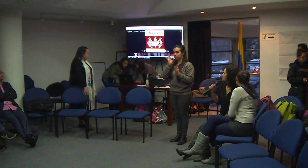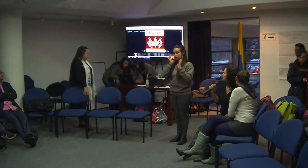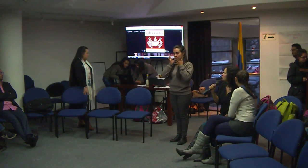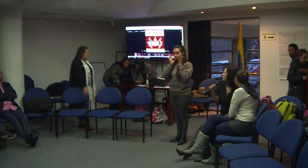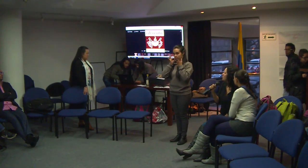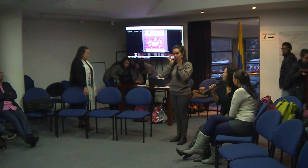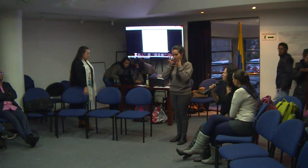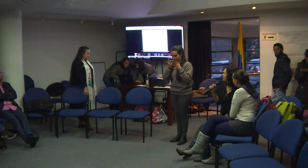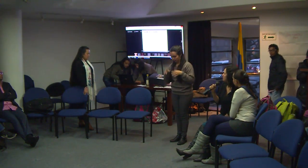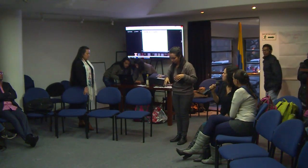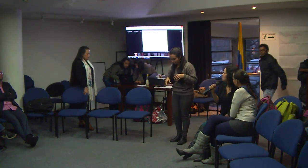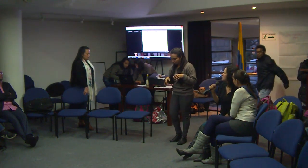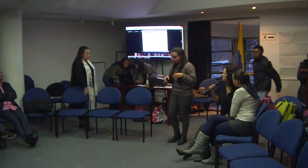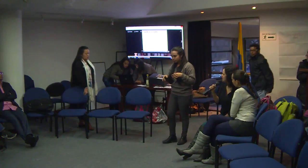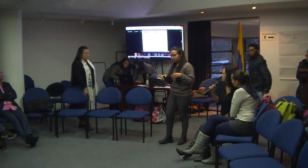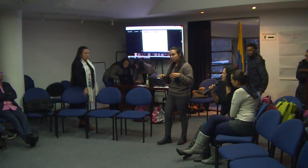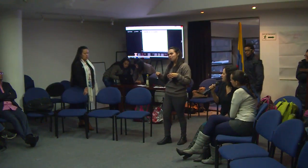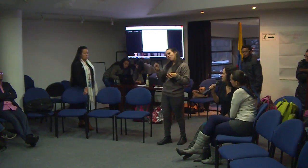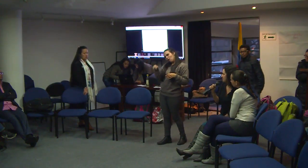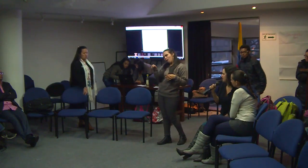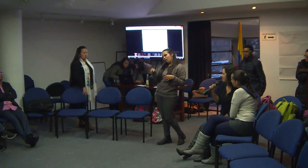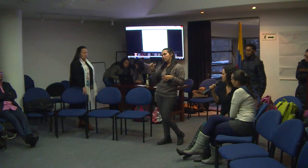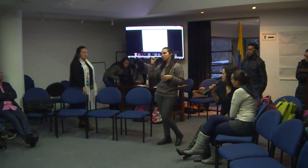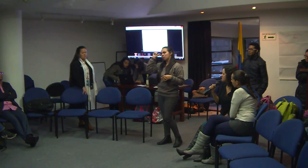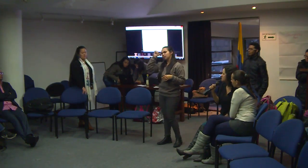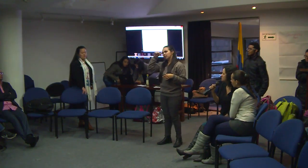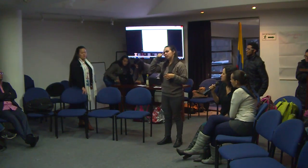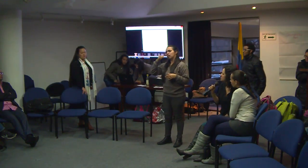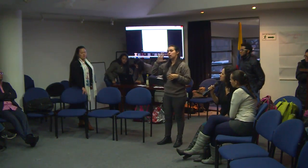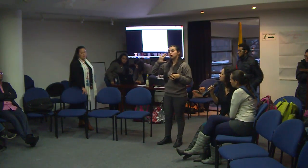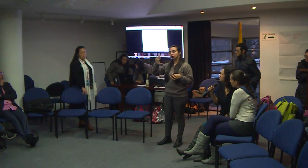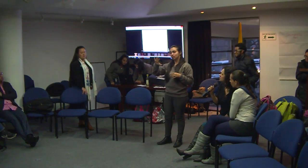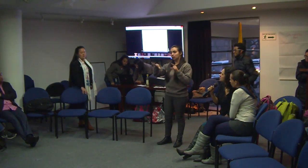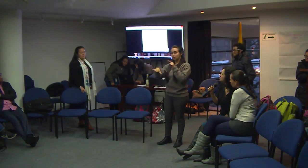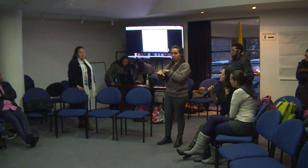Para nosotros es muy importante eso, su asistencia en este café Enseñas.